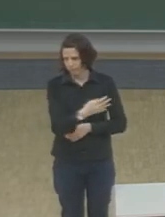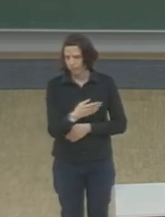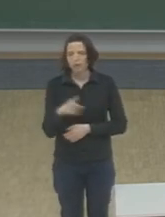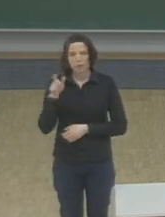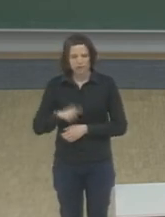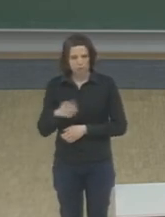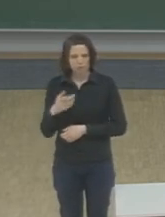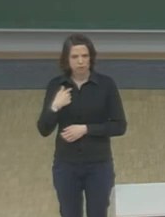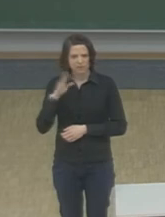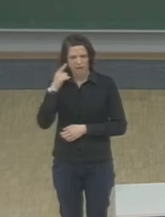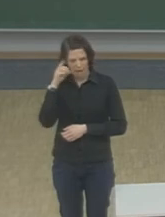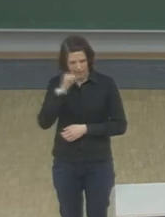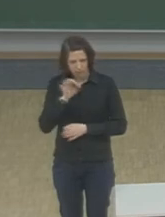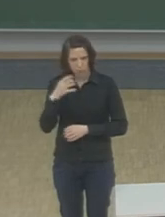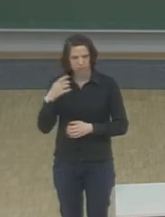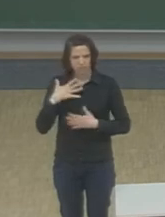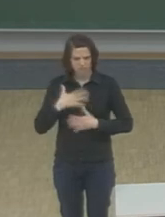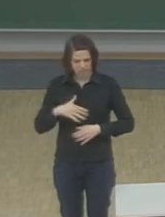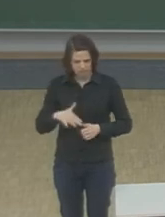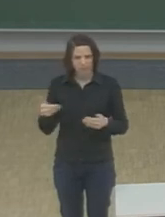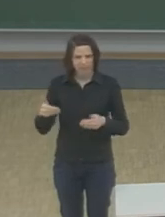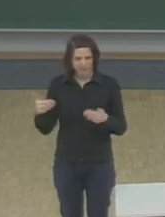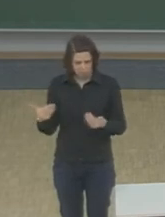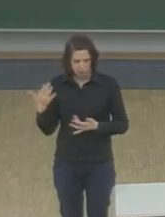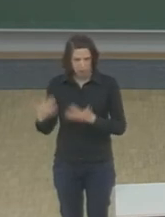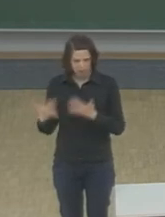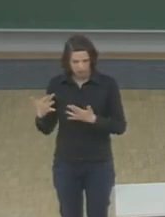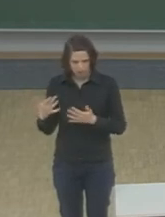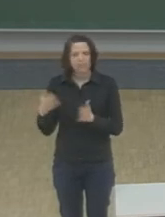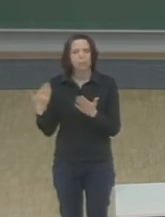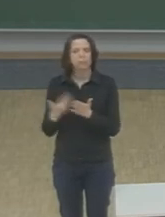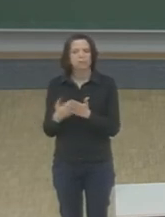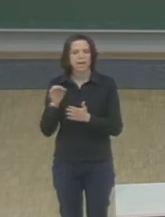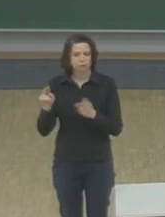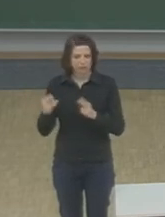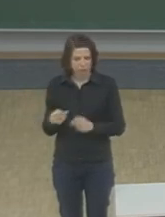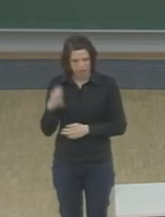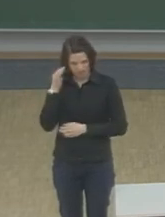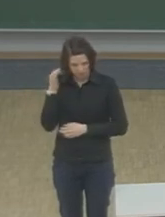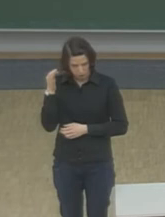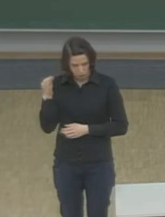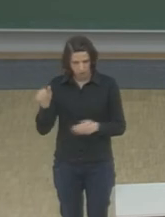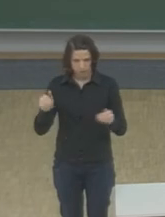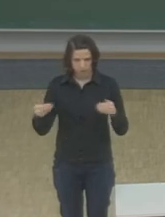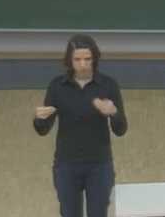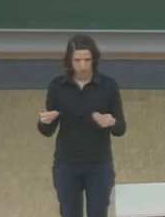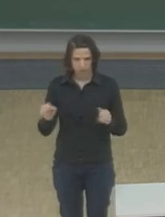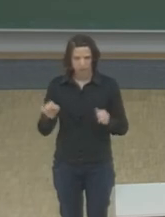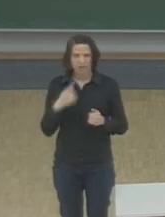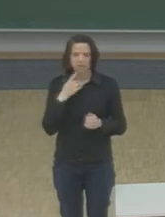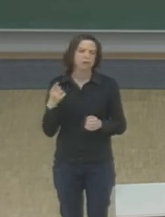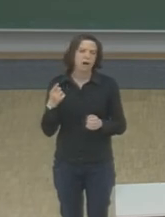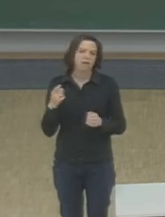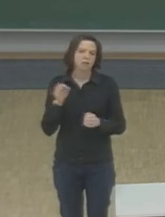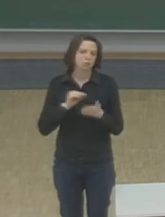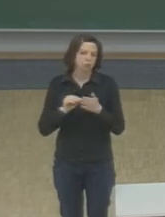Wesen. Dem steht gegenüber die Mathematik als beweisende, deduzierende Wissenschaft. Das könnte als allgemeines Lernziel für